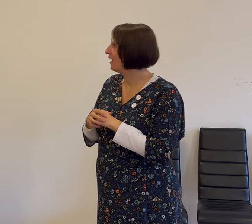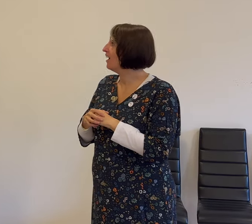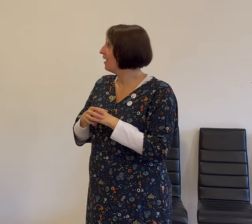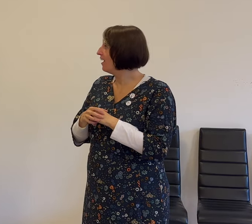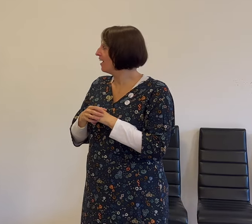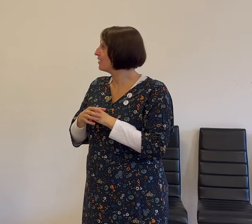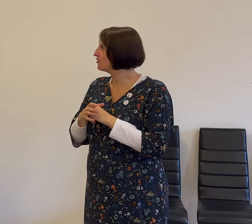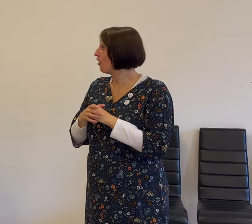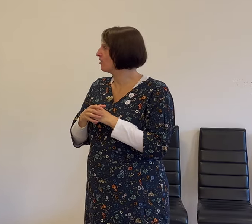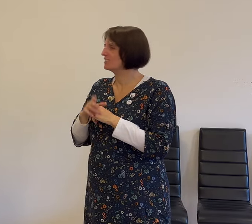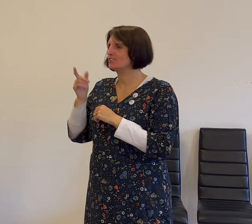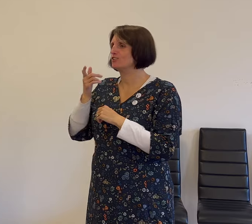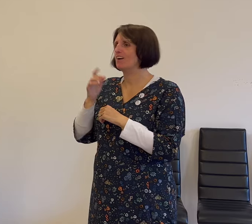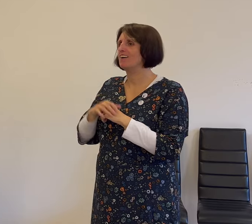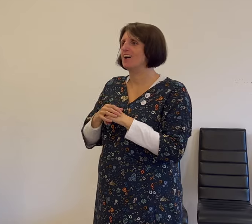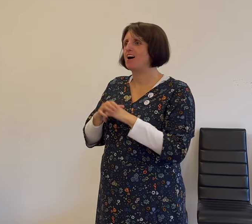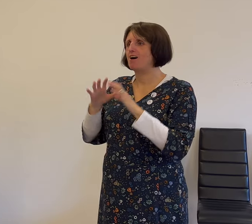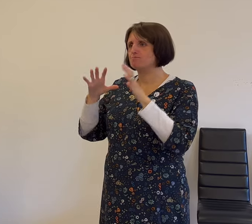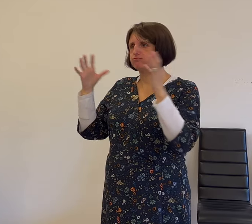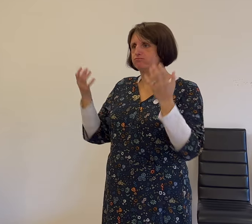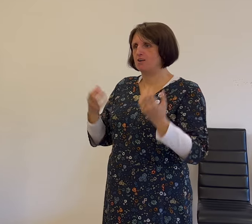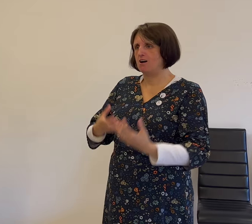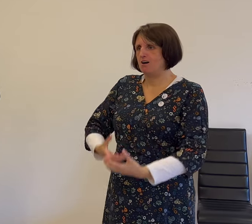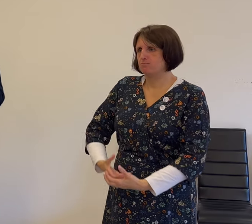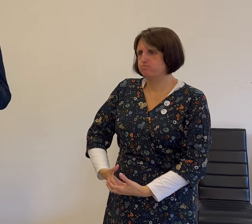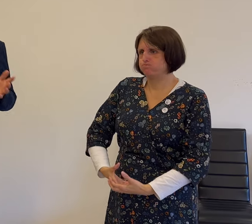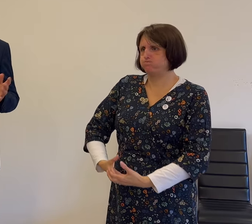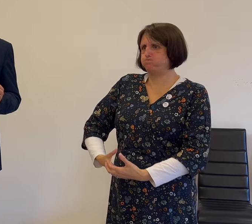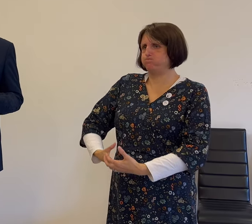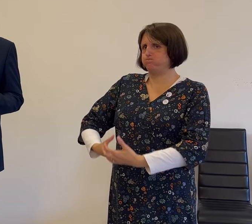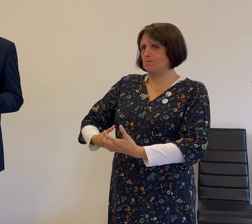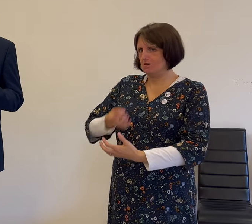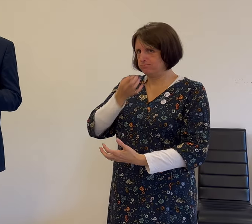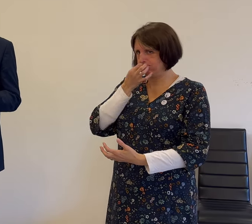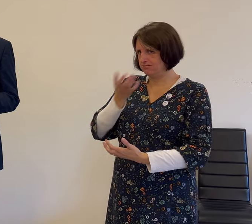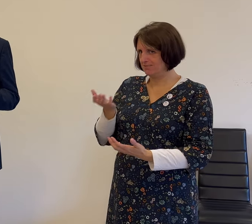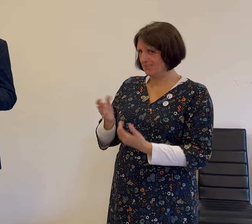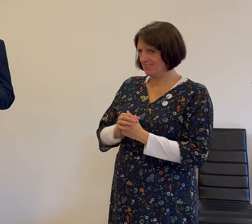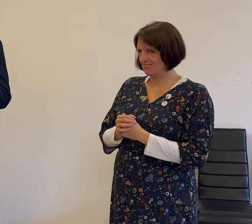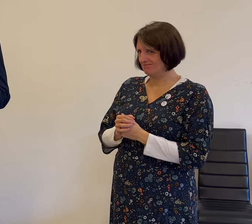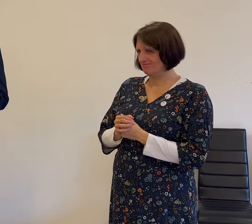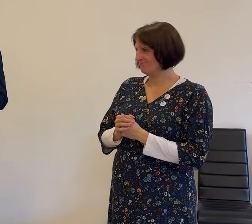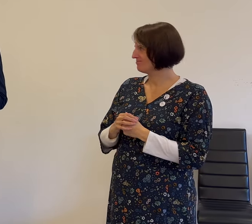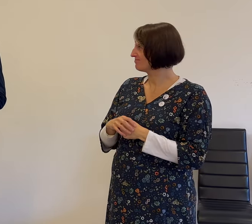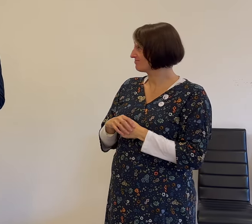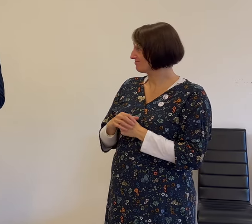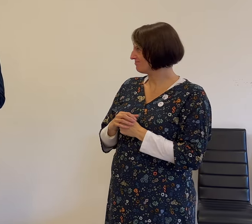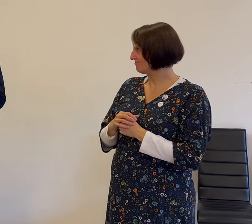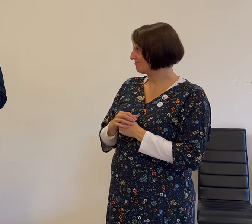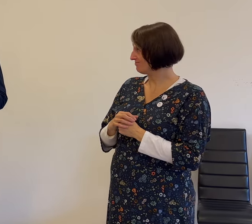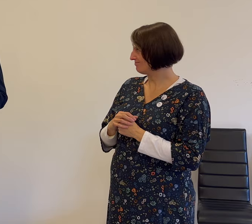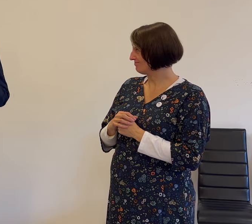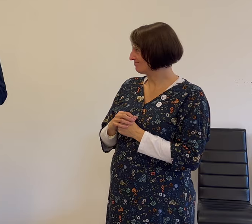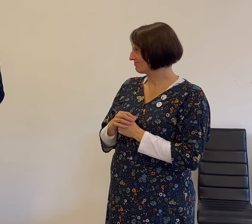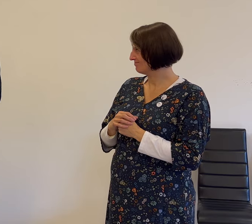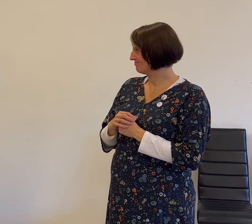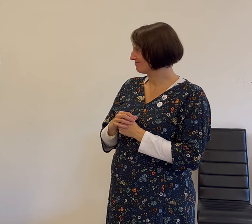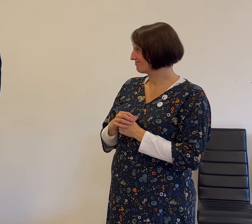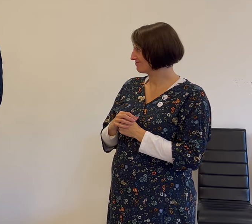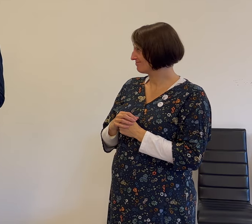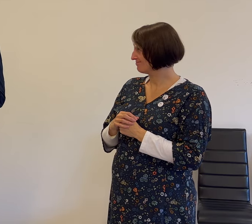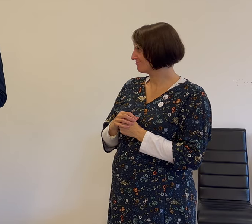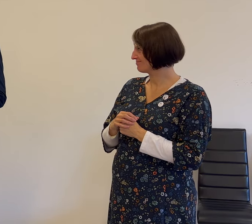Medicinbál, přesně tak. Takže zkuste si představit, že byste hráli volejbal medicinbalem nebo vybíjenou. Jo,